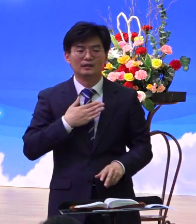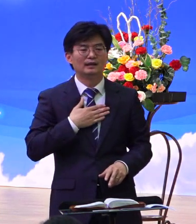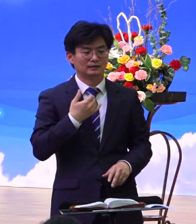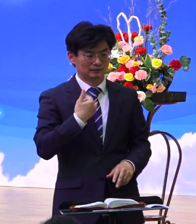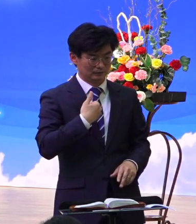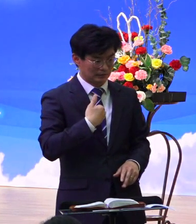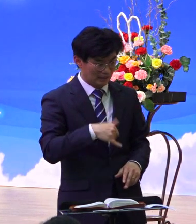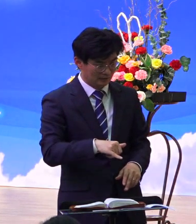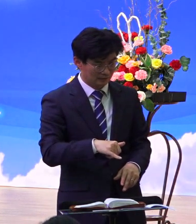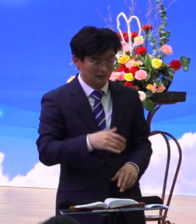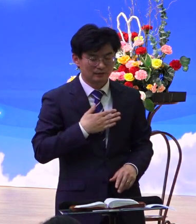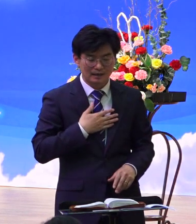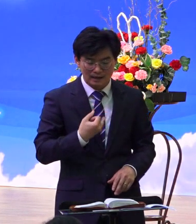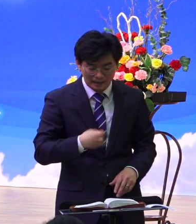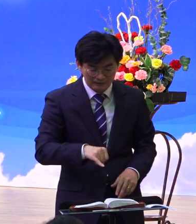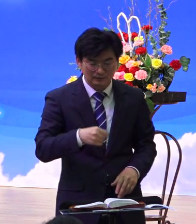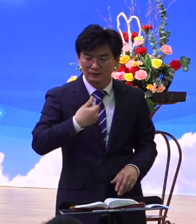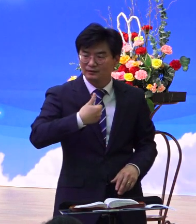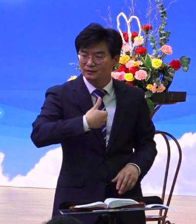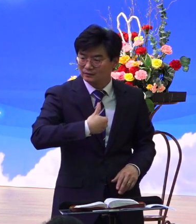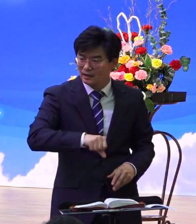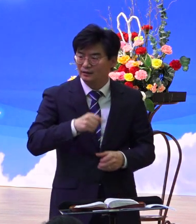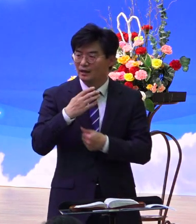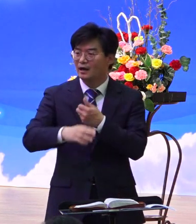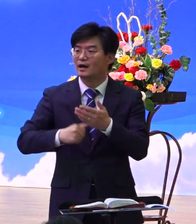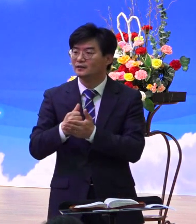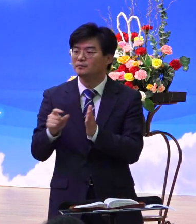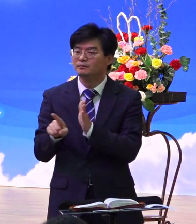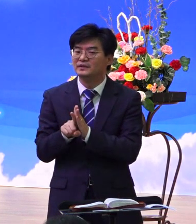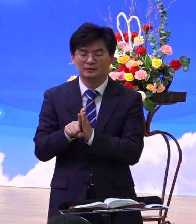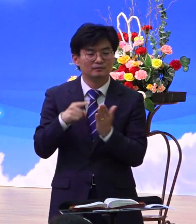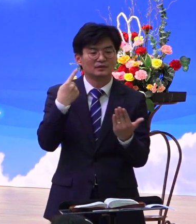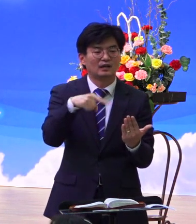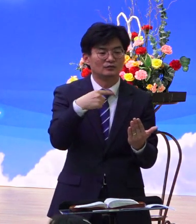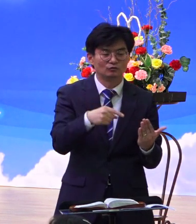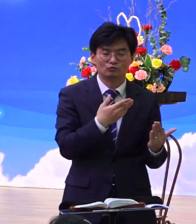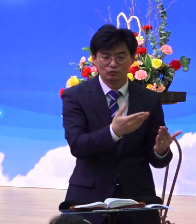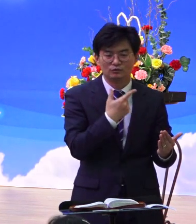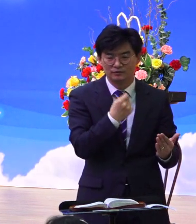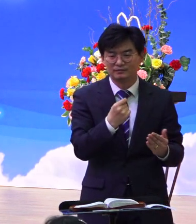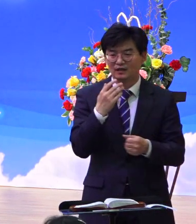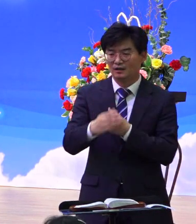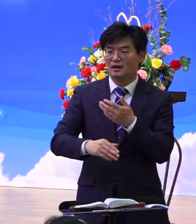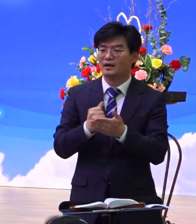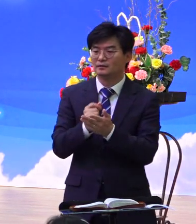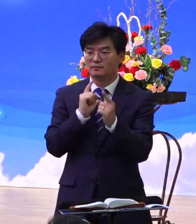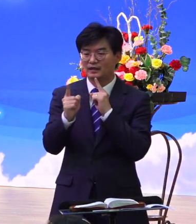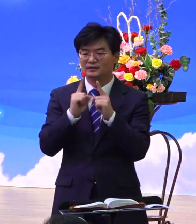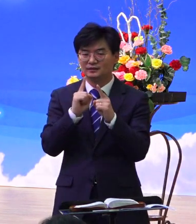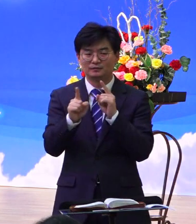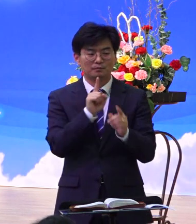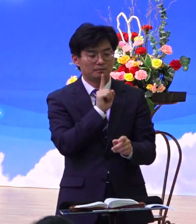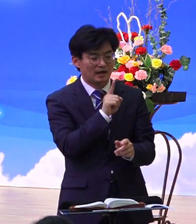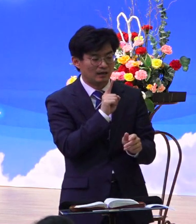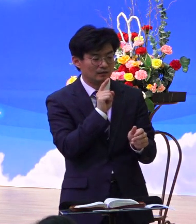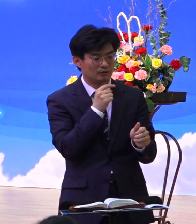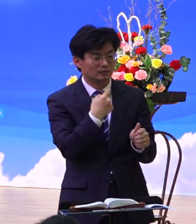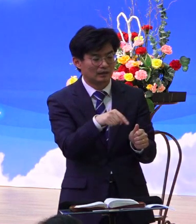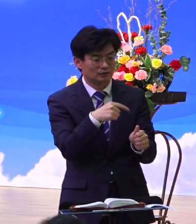되시기 바랍니다. 신앙의 아버지가 되십시오. 하나님 말씀에 대해서 이야기해주는 신앙의